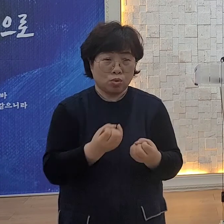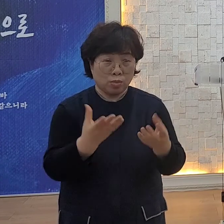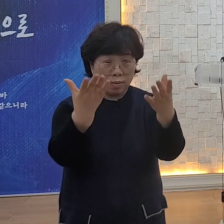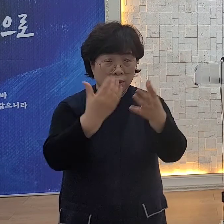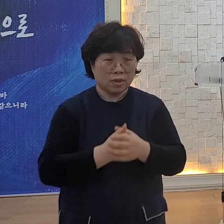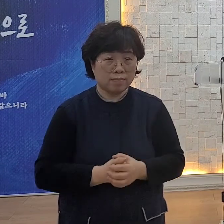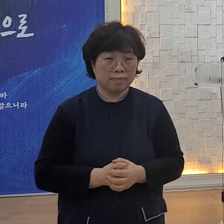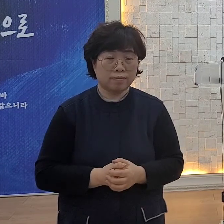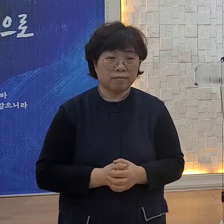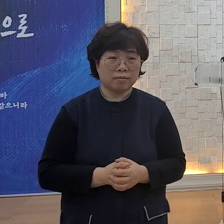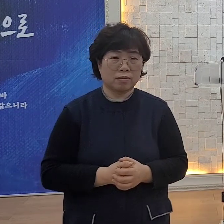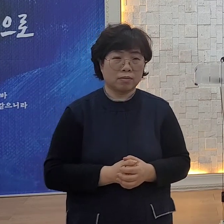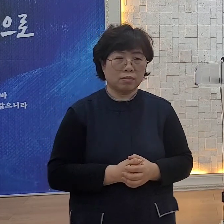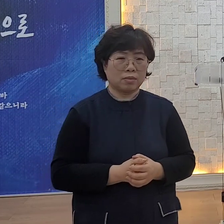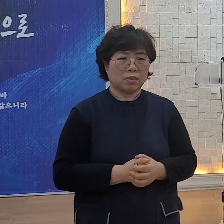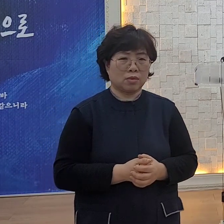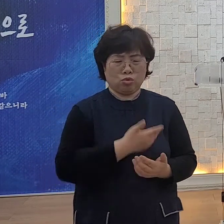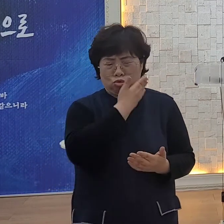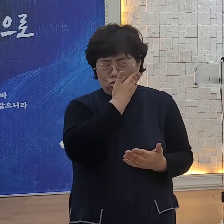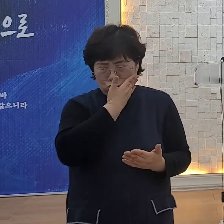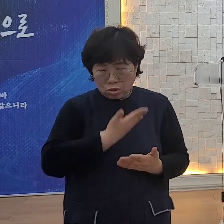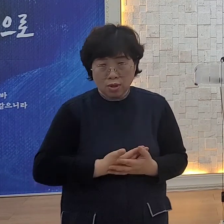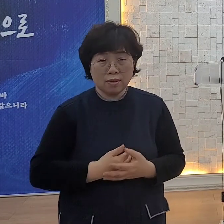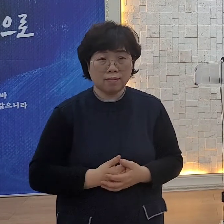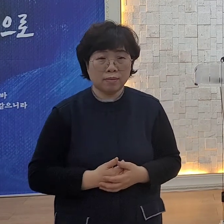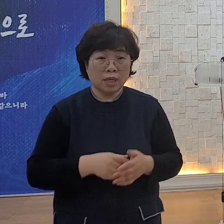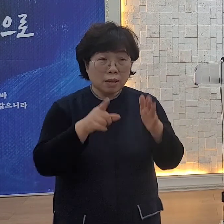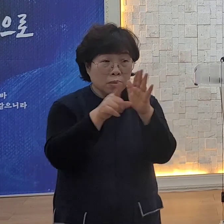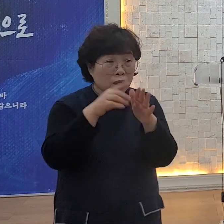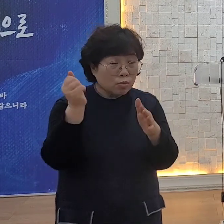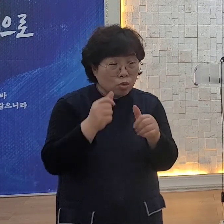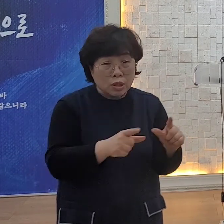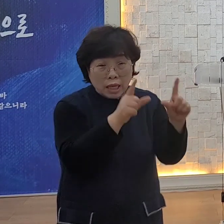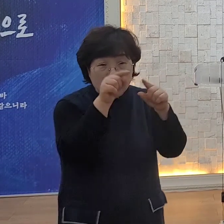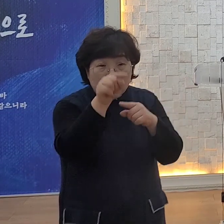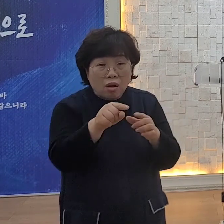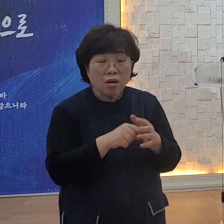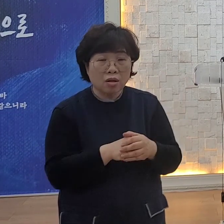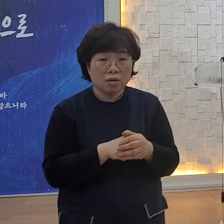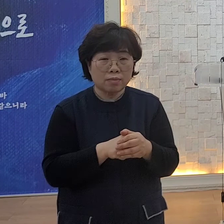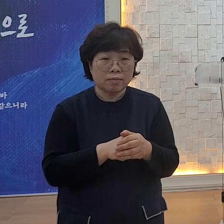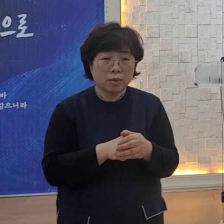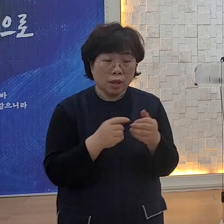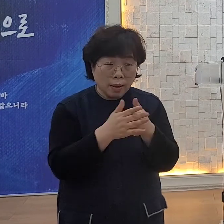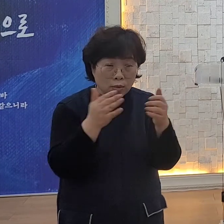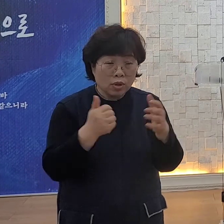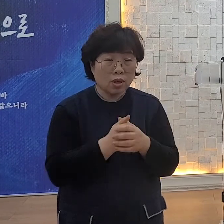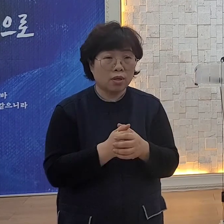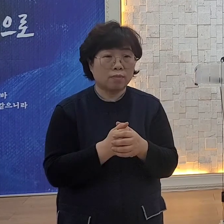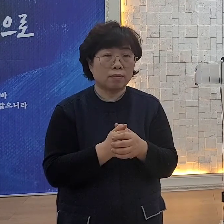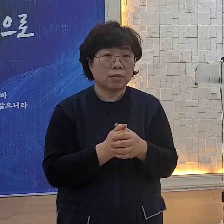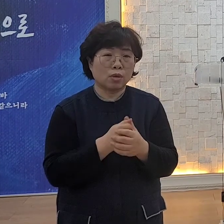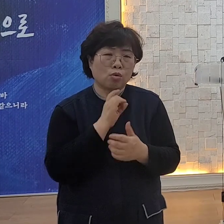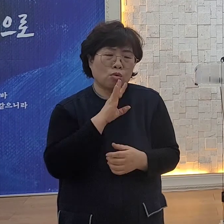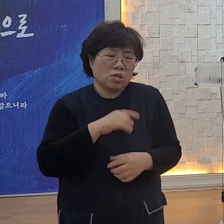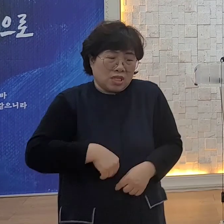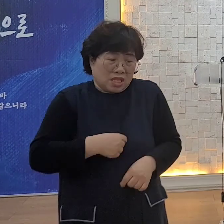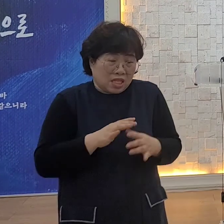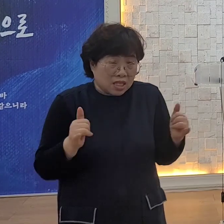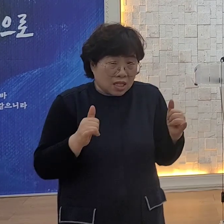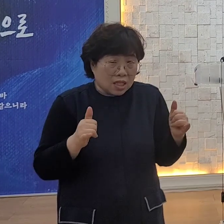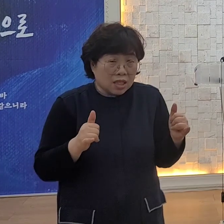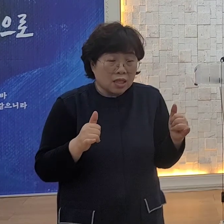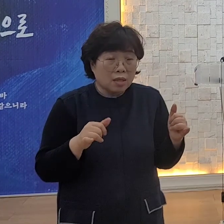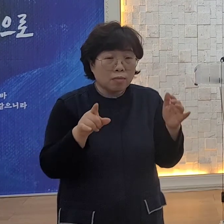축복합니다. 이게 중요한 거예요. 믿음으로 사는 거예요. 그래서 오직 의인은